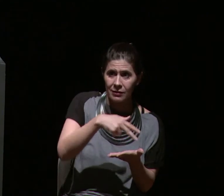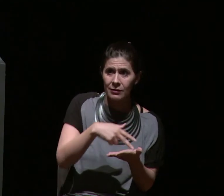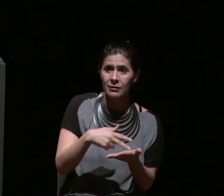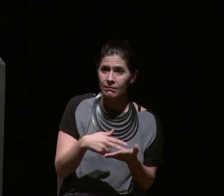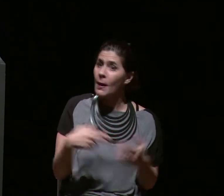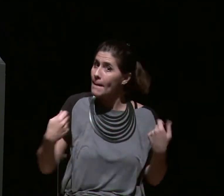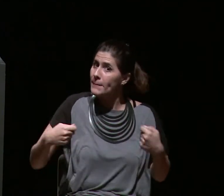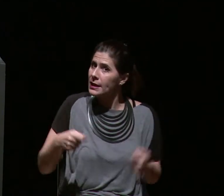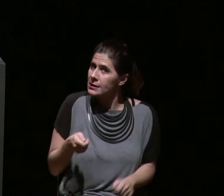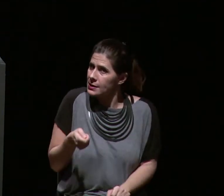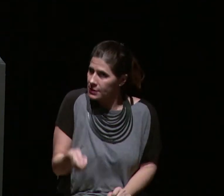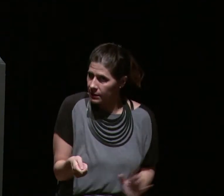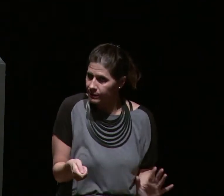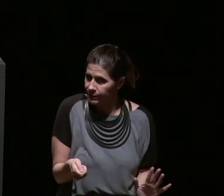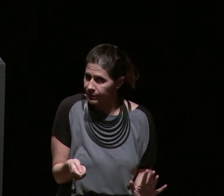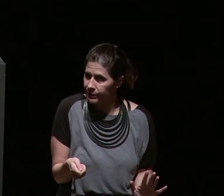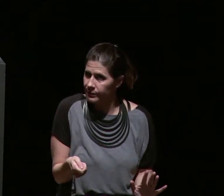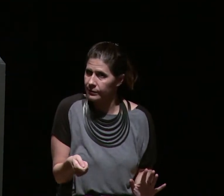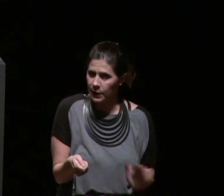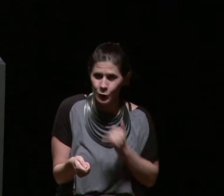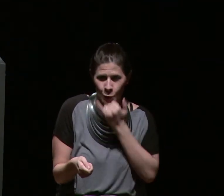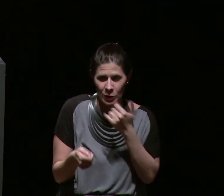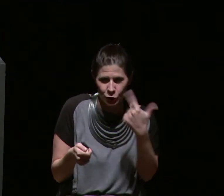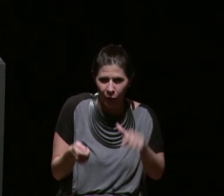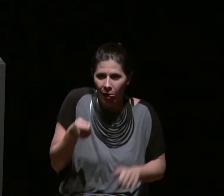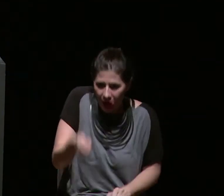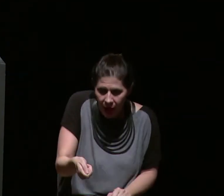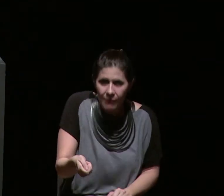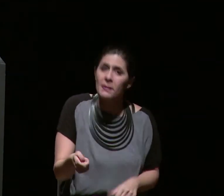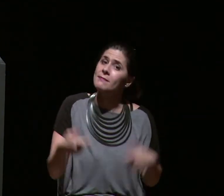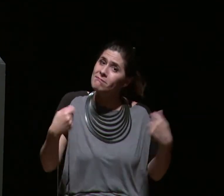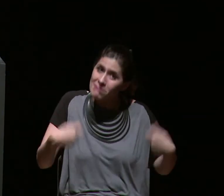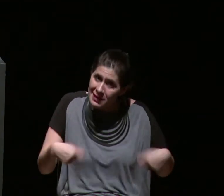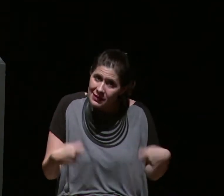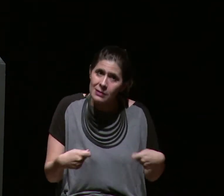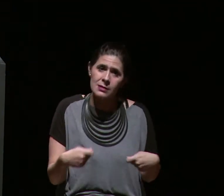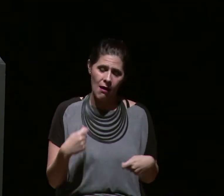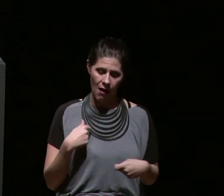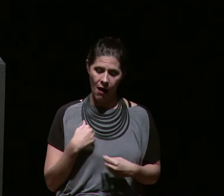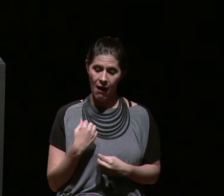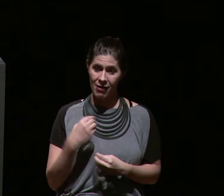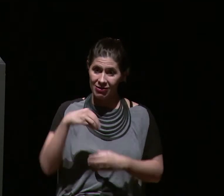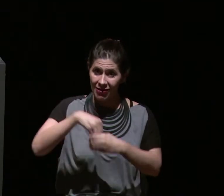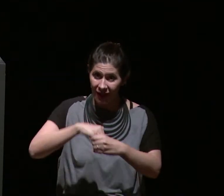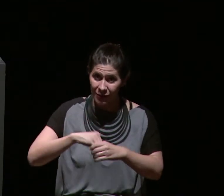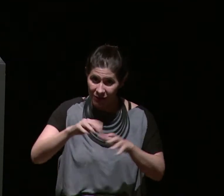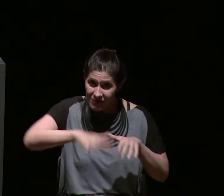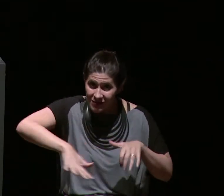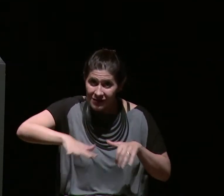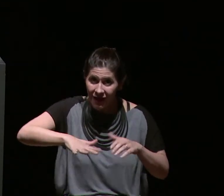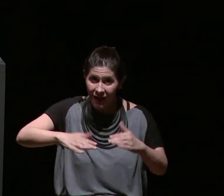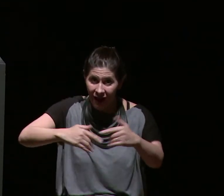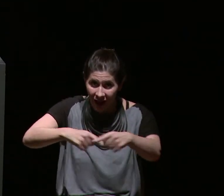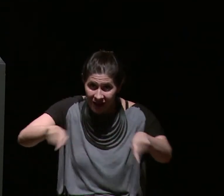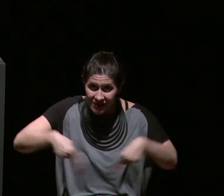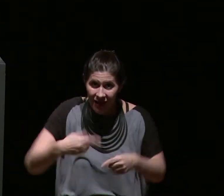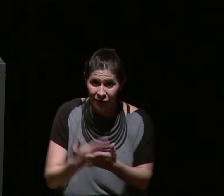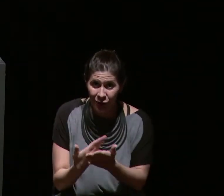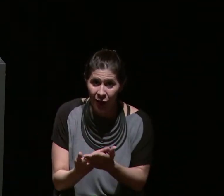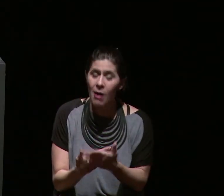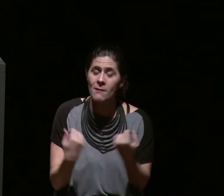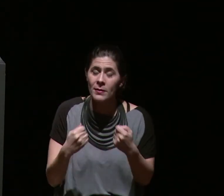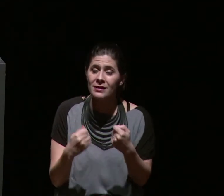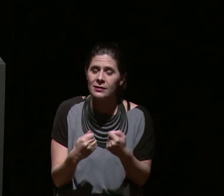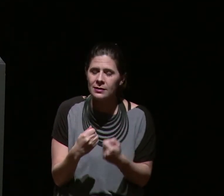um imperativo, ser artista em sala. É preciso inspirar para educar. Mas como que a